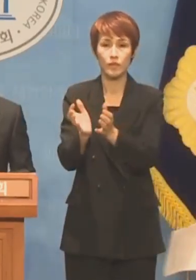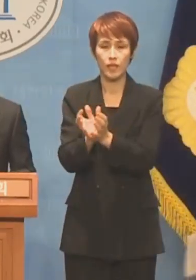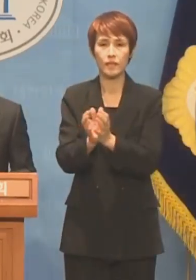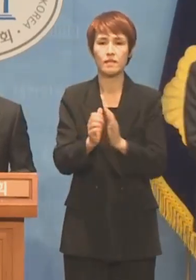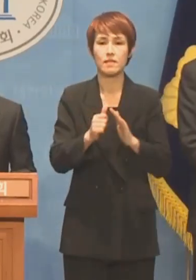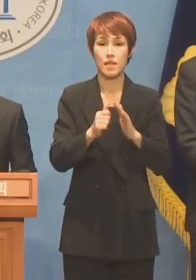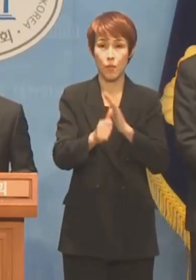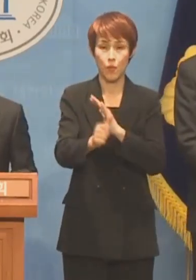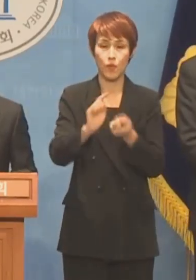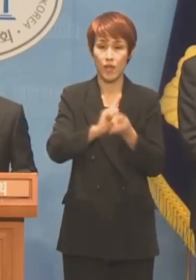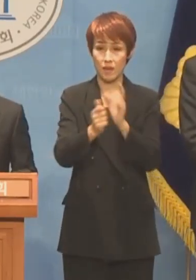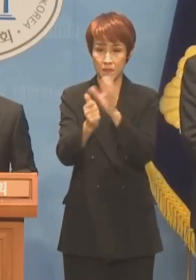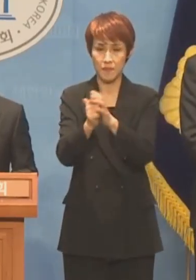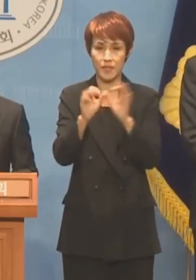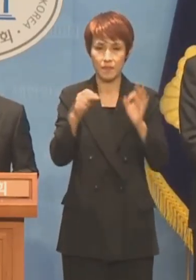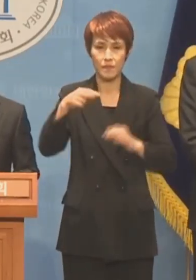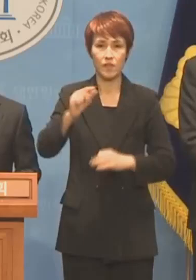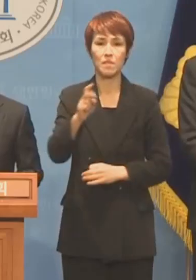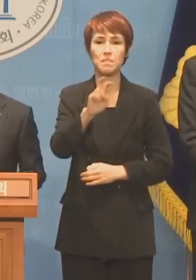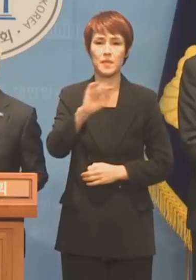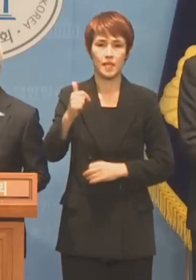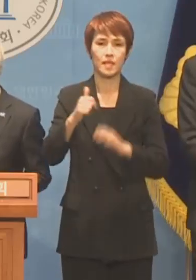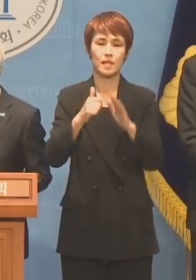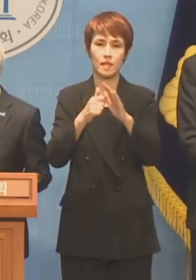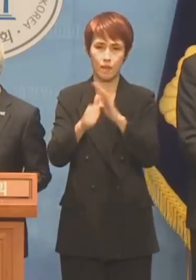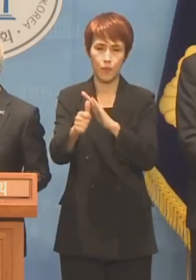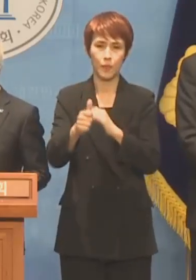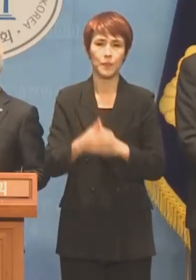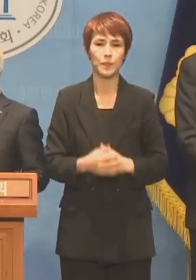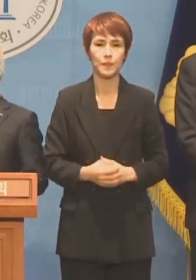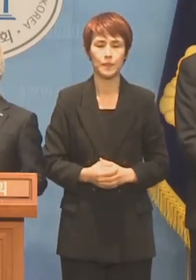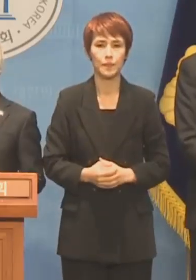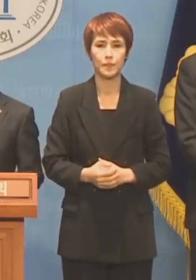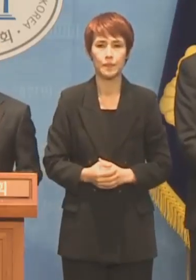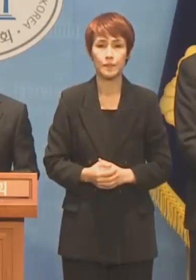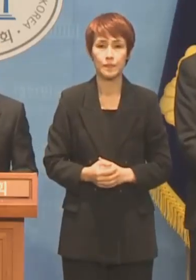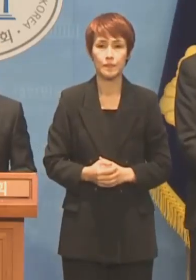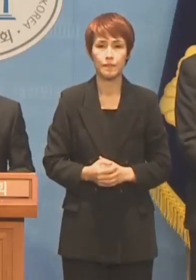대표 권한대행 김선민 대표님 오셨습니다.